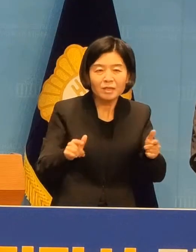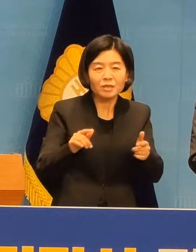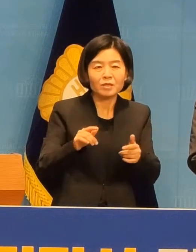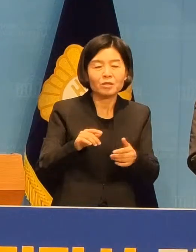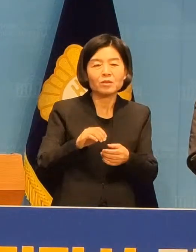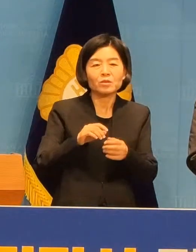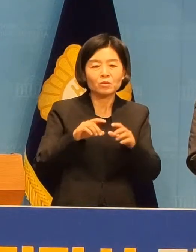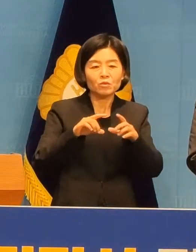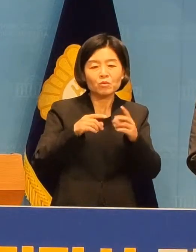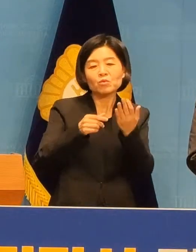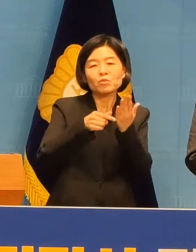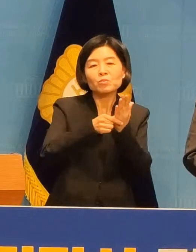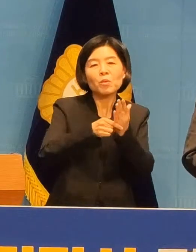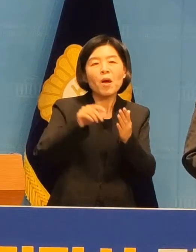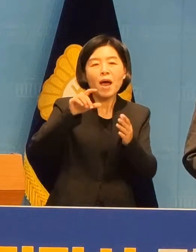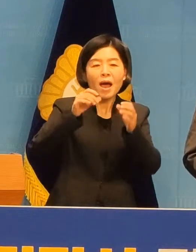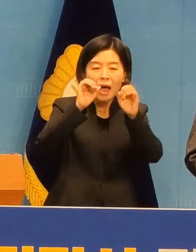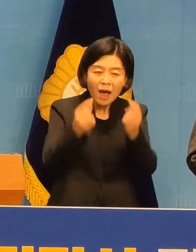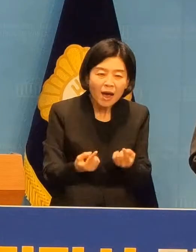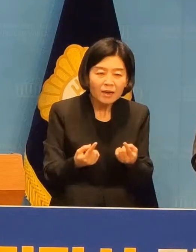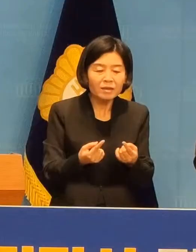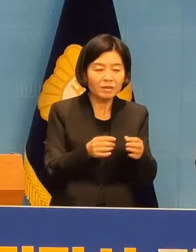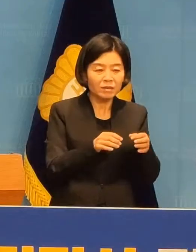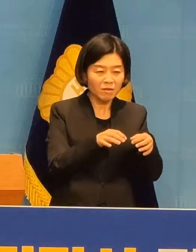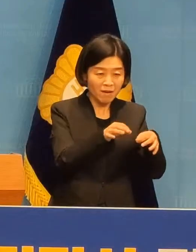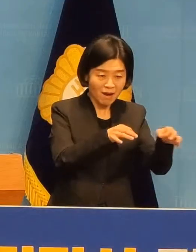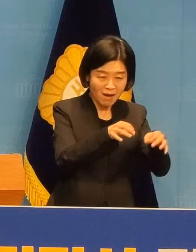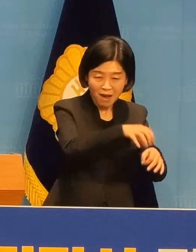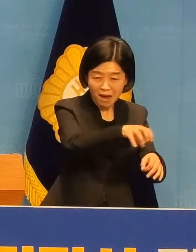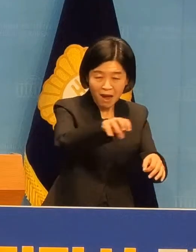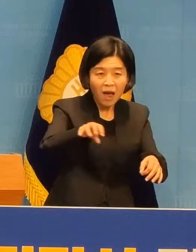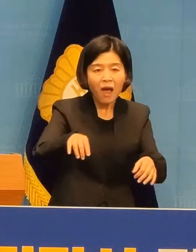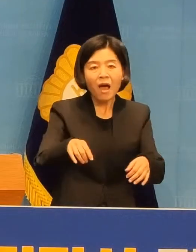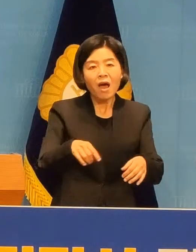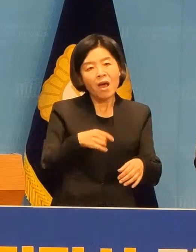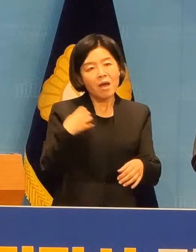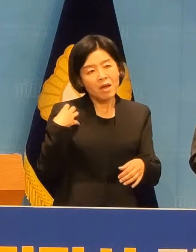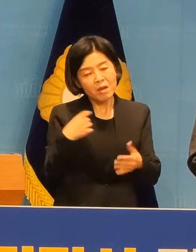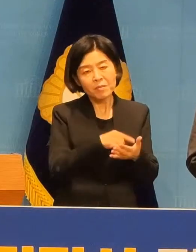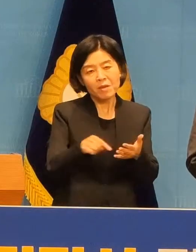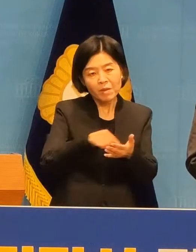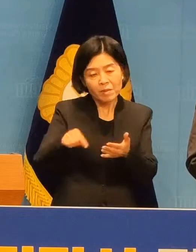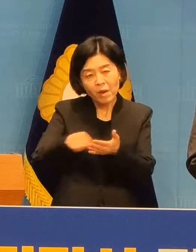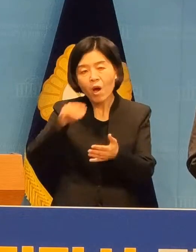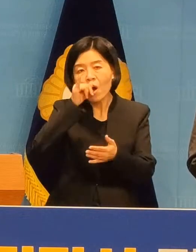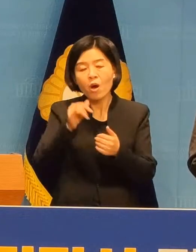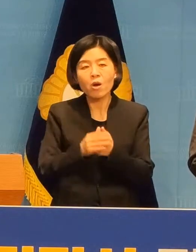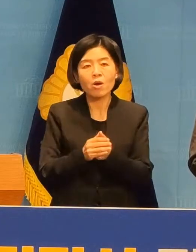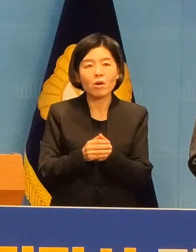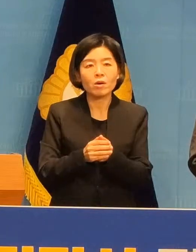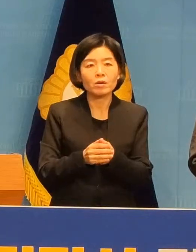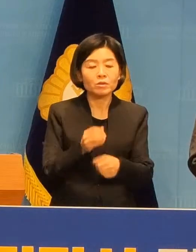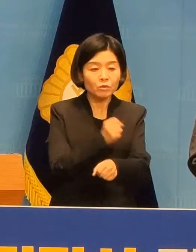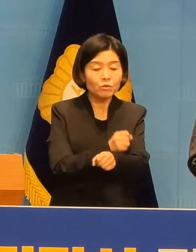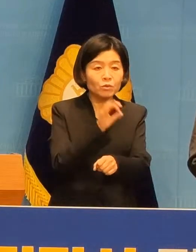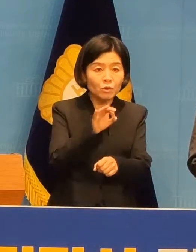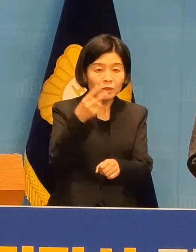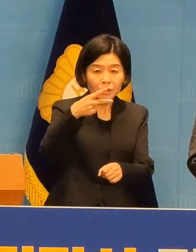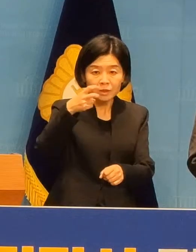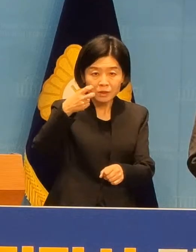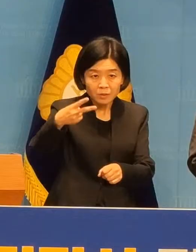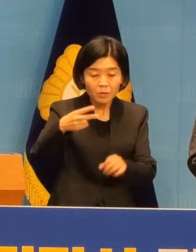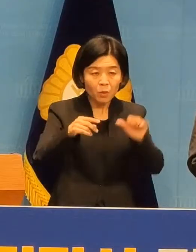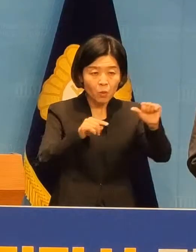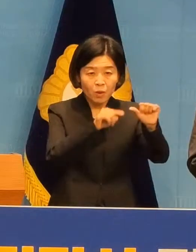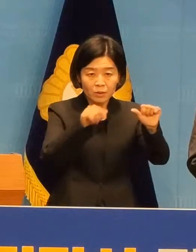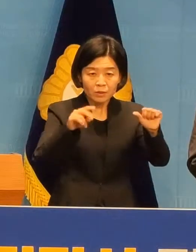입점업체 간 출혈 경쟁을 조장하고 있습니다. 자영업자의 플랫폼 수수료율은 2022년 5에서